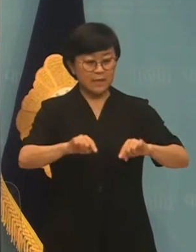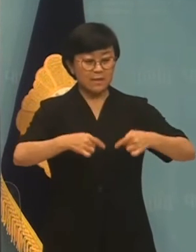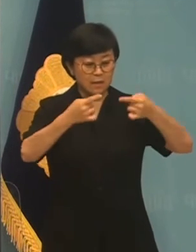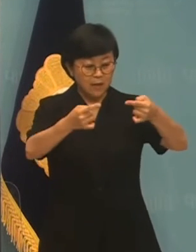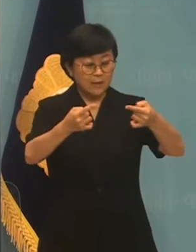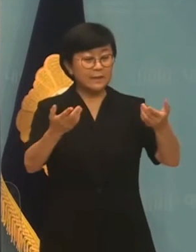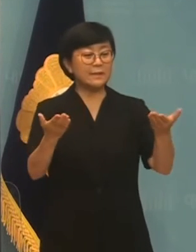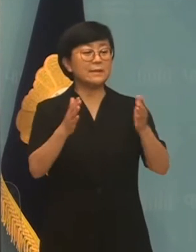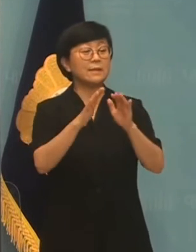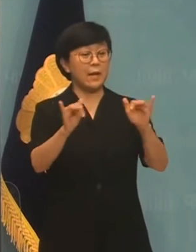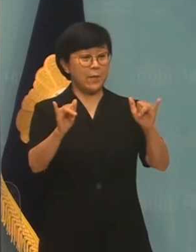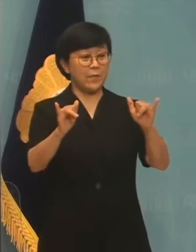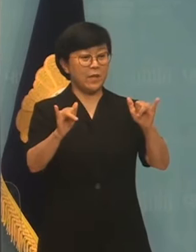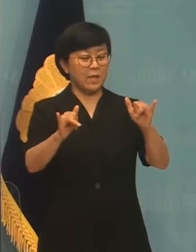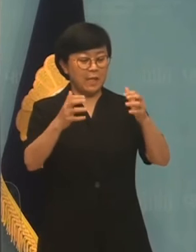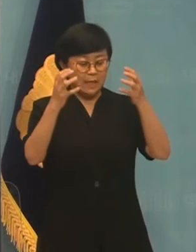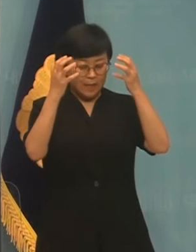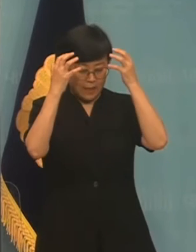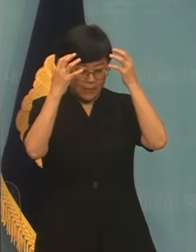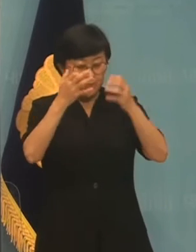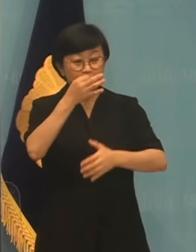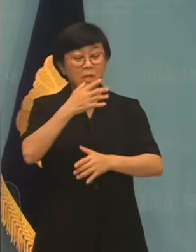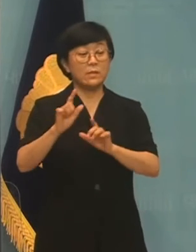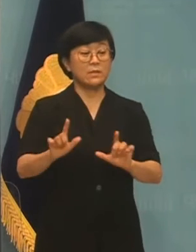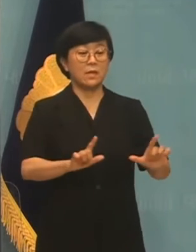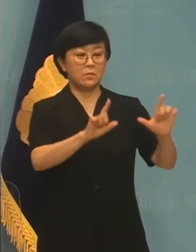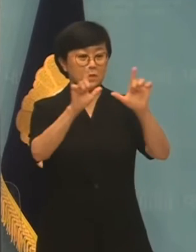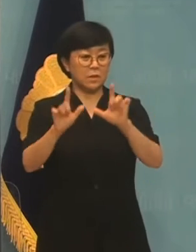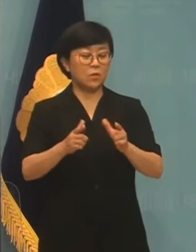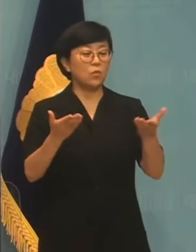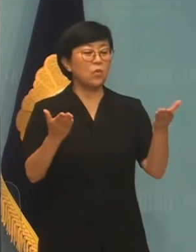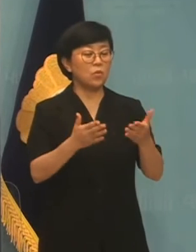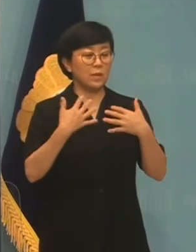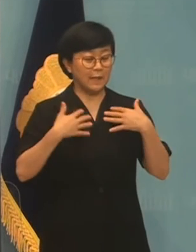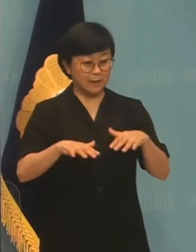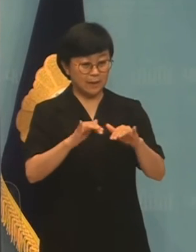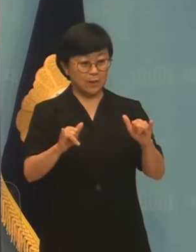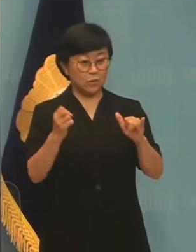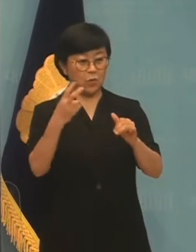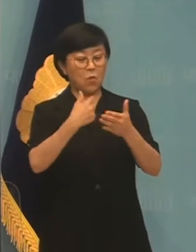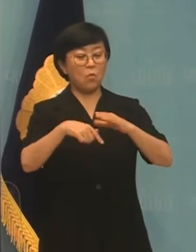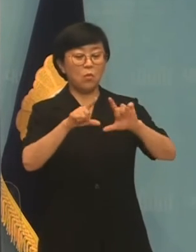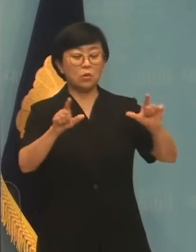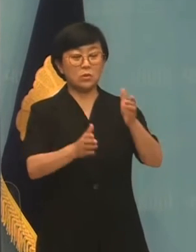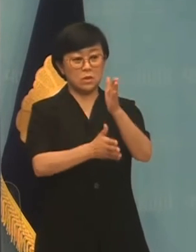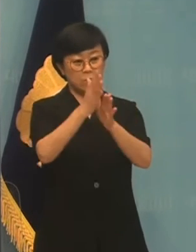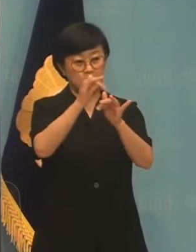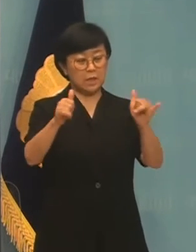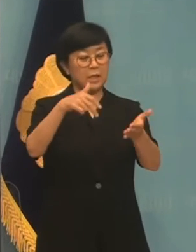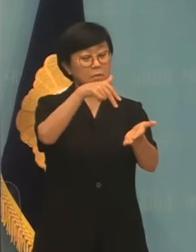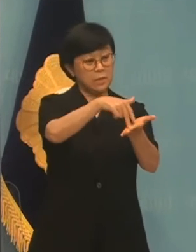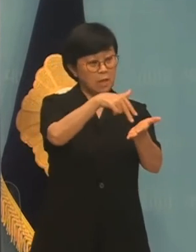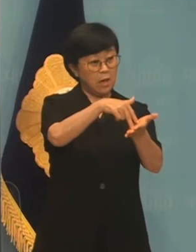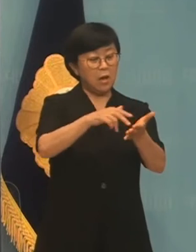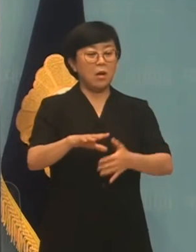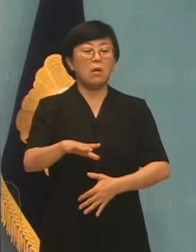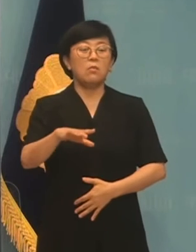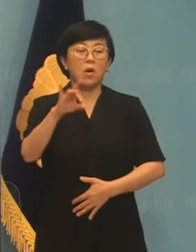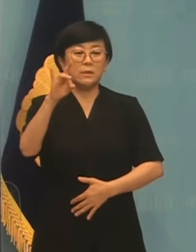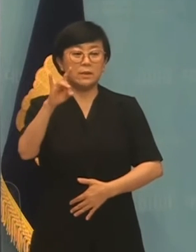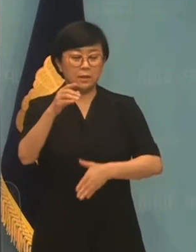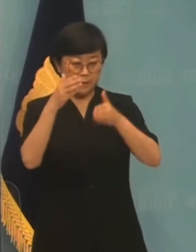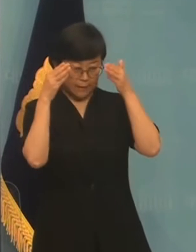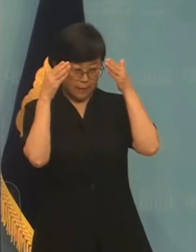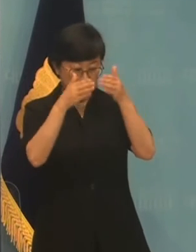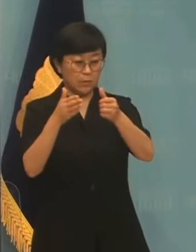생업전선에 뛰어들어 고단한 삶을 살아가는 노동 약자들과 보통 시민들의 현실을 먼저